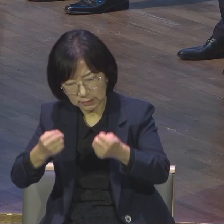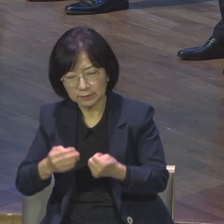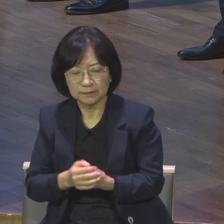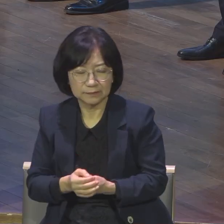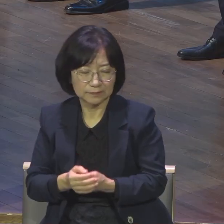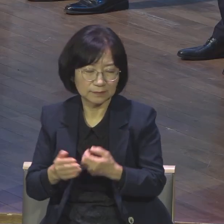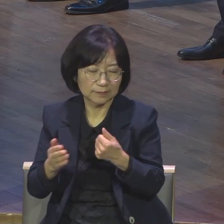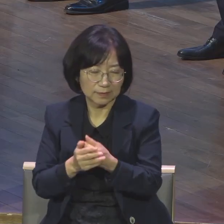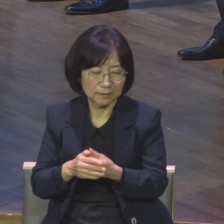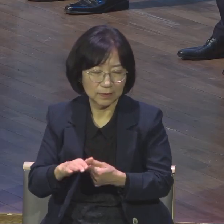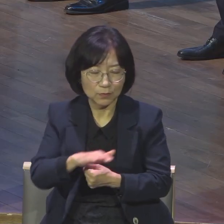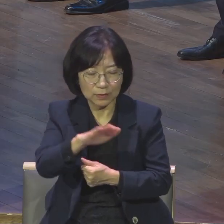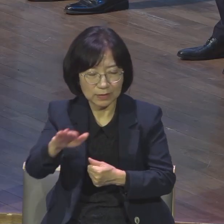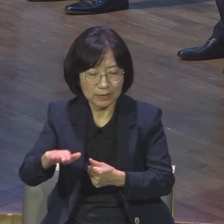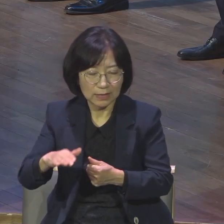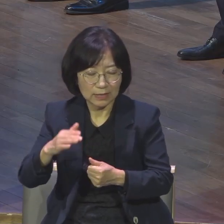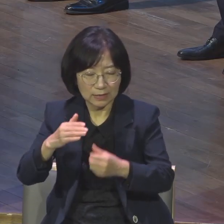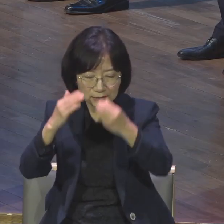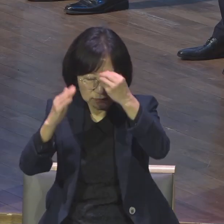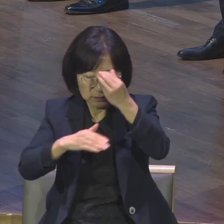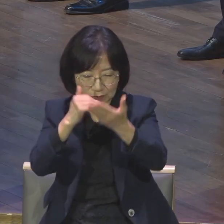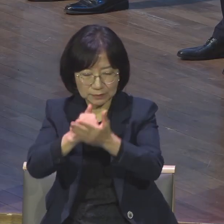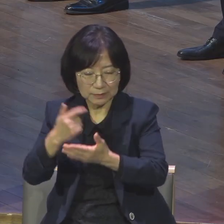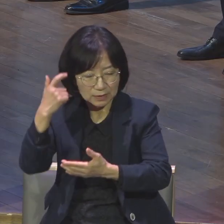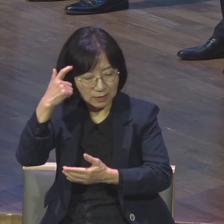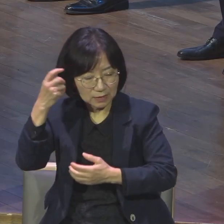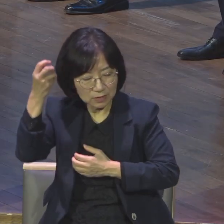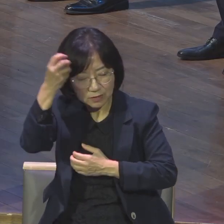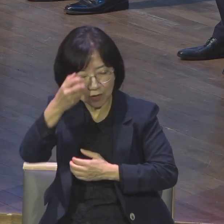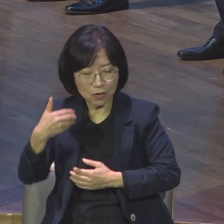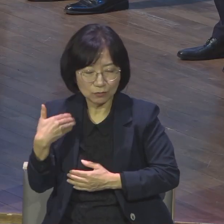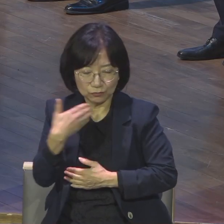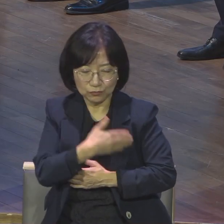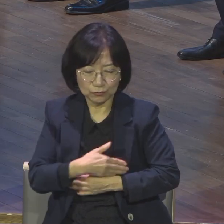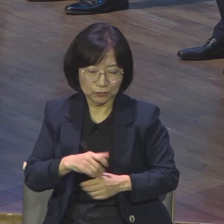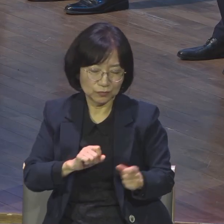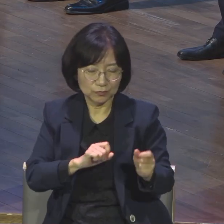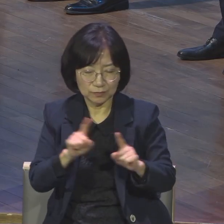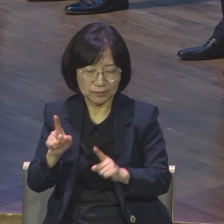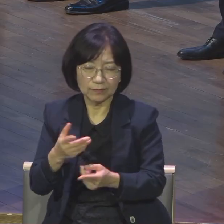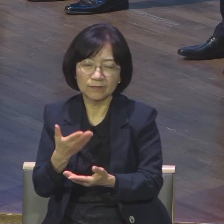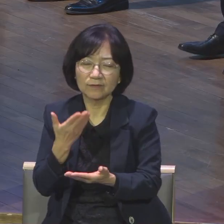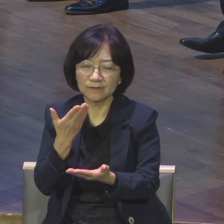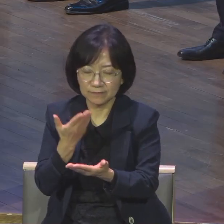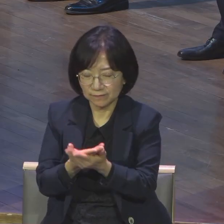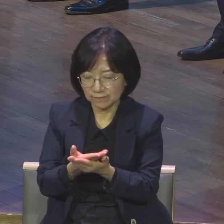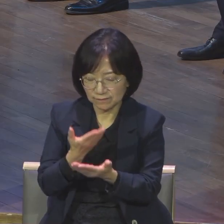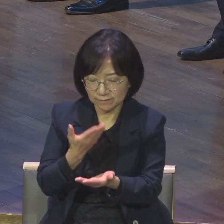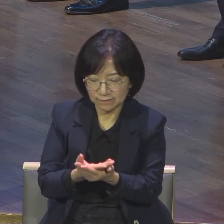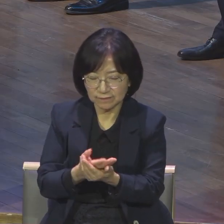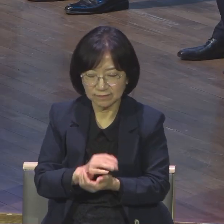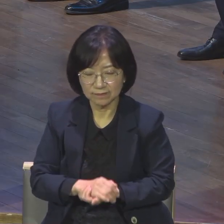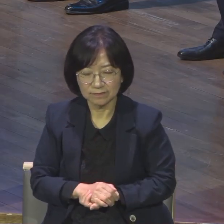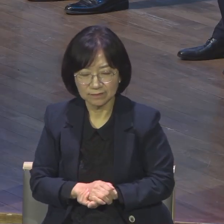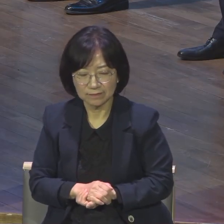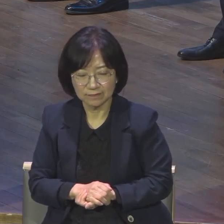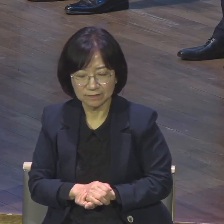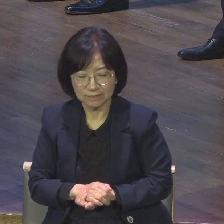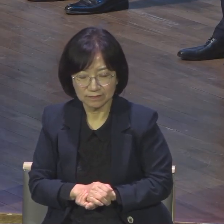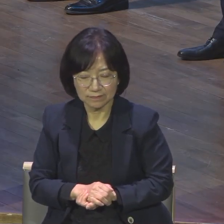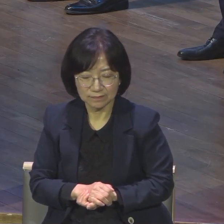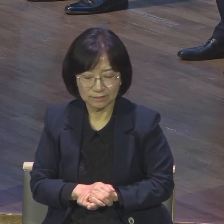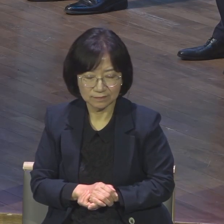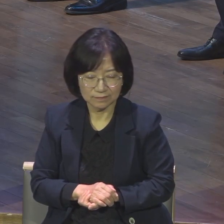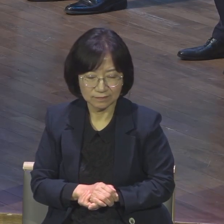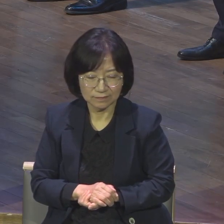영적 상태, 육신의 상태 회복시켜 주옵소서. 지금의 어려움이 그리스도만을 남기고 전하는 최고의 발판이 되게